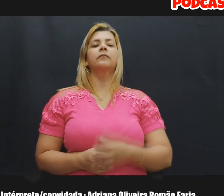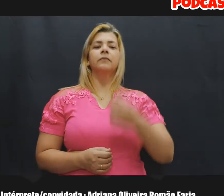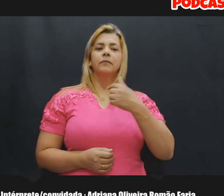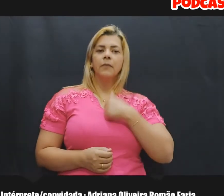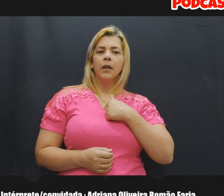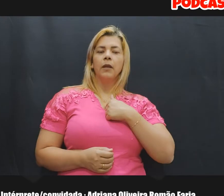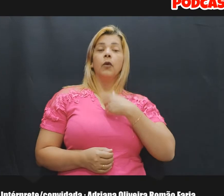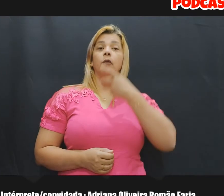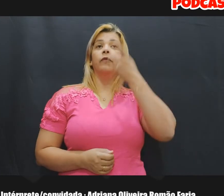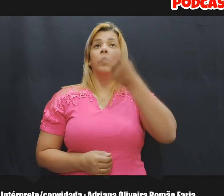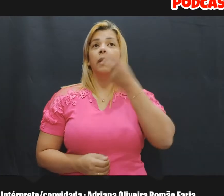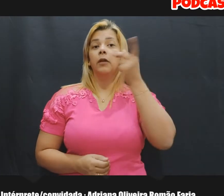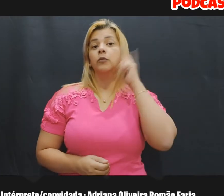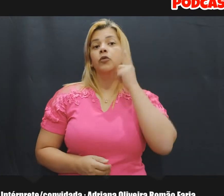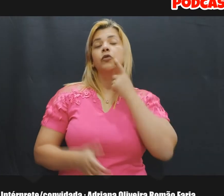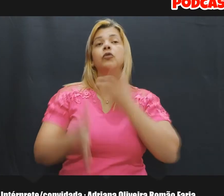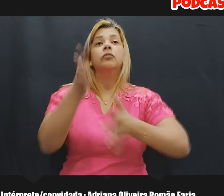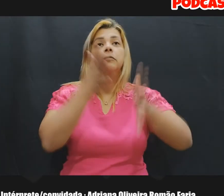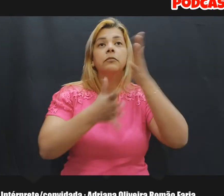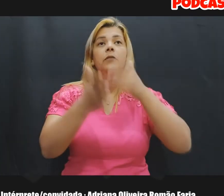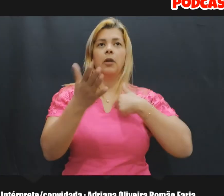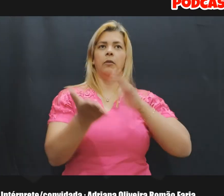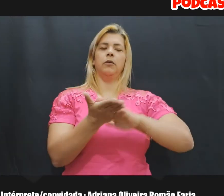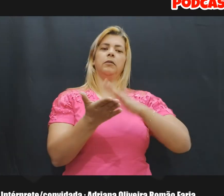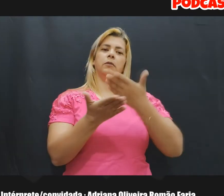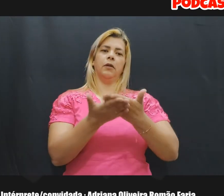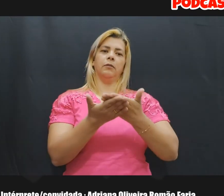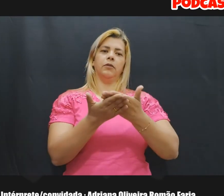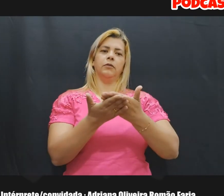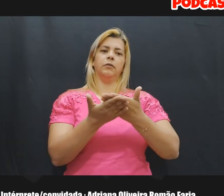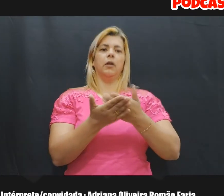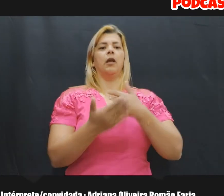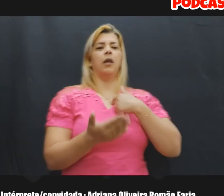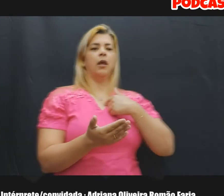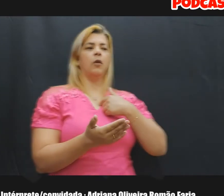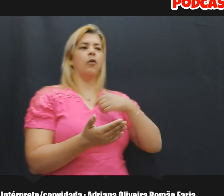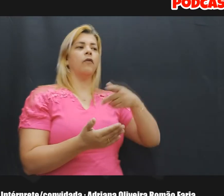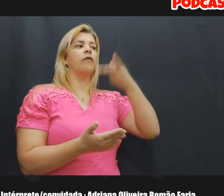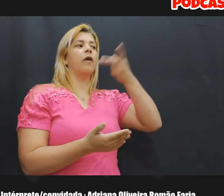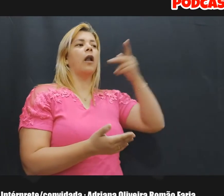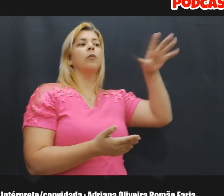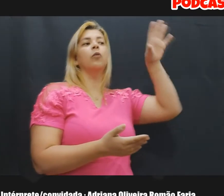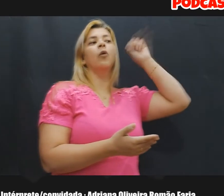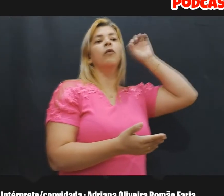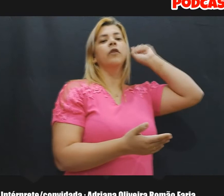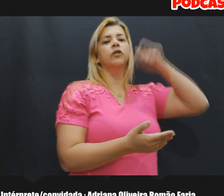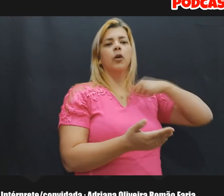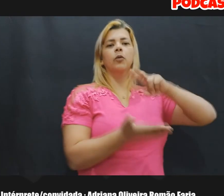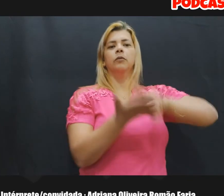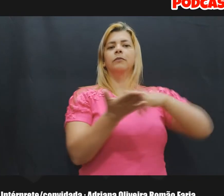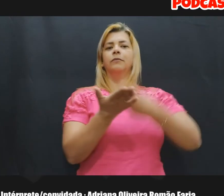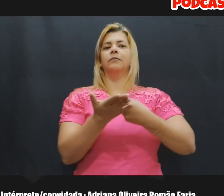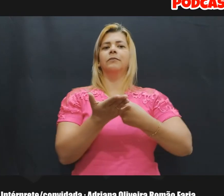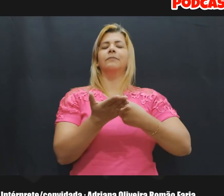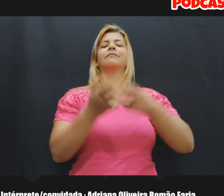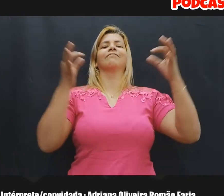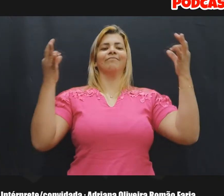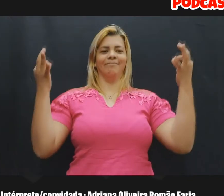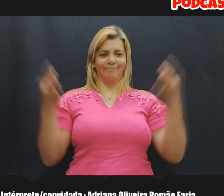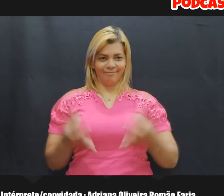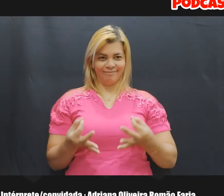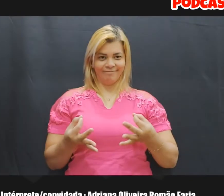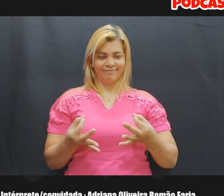falando pro surdo, a senhora é uma intérprete. E quando a senhora fala pro ouvinte, a senhora é uma tradutora, correto?